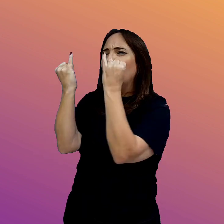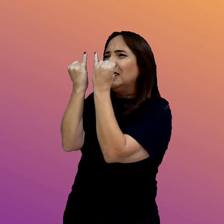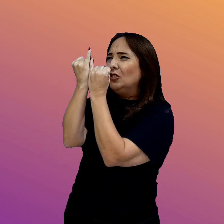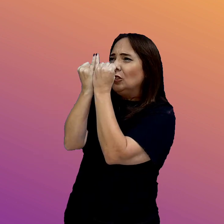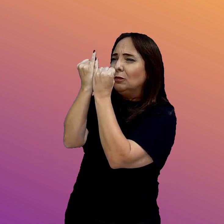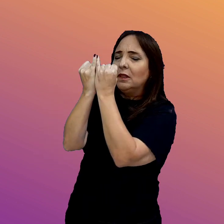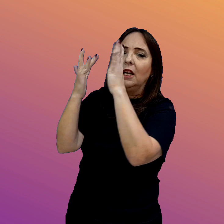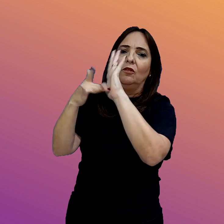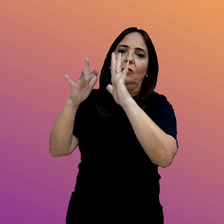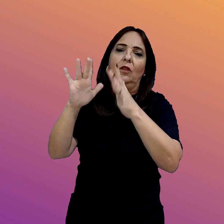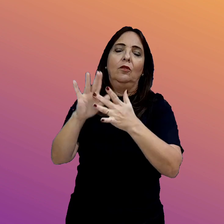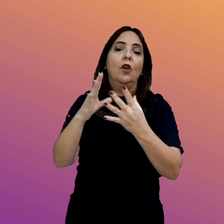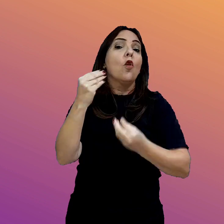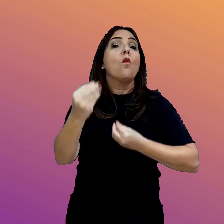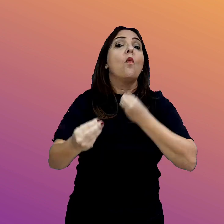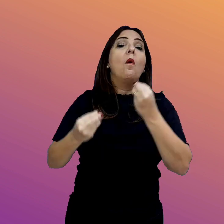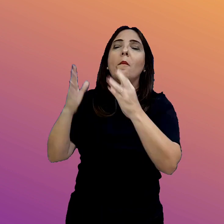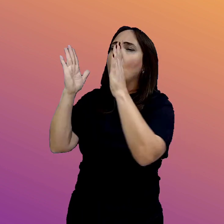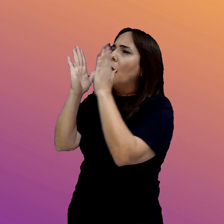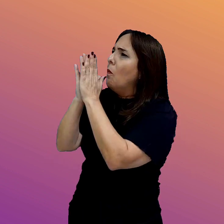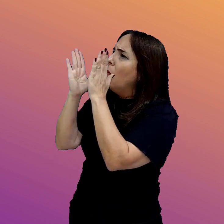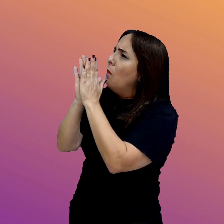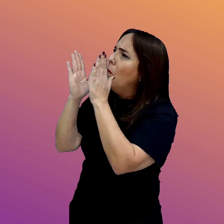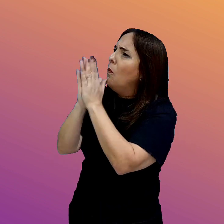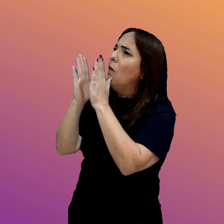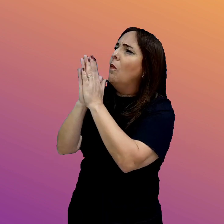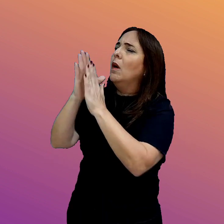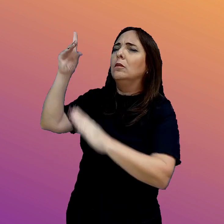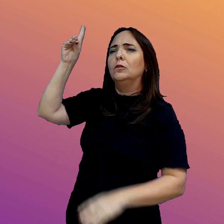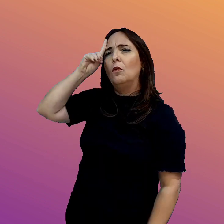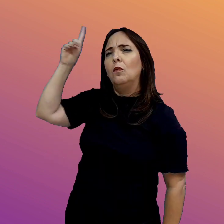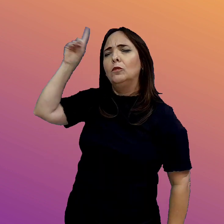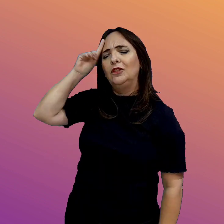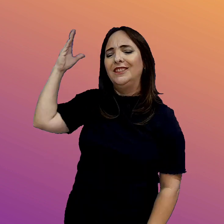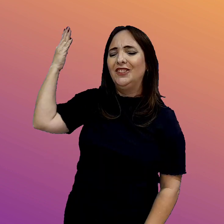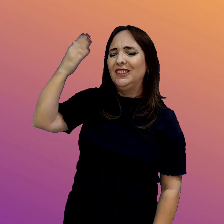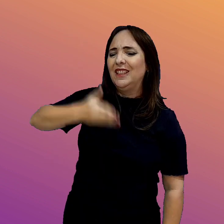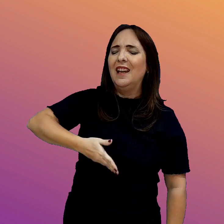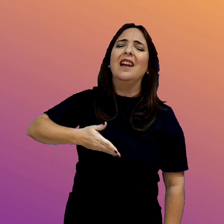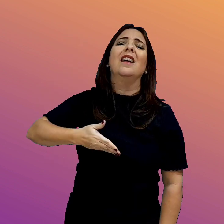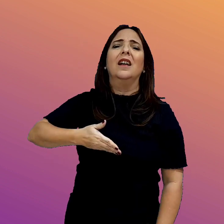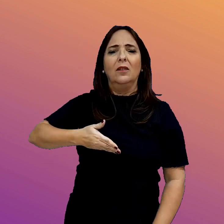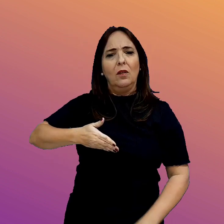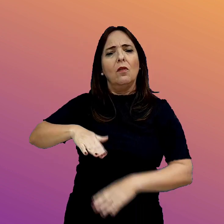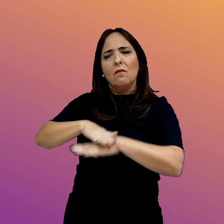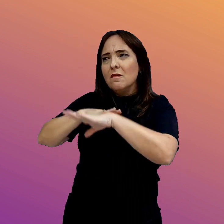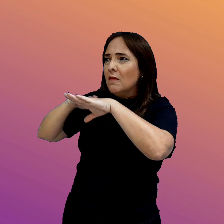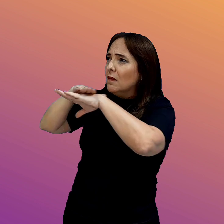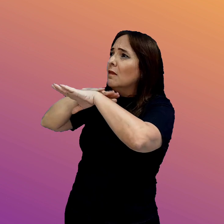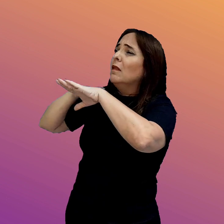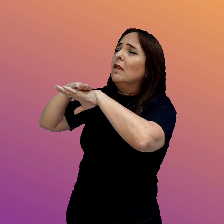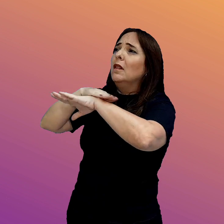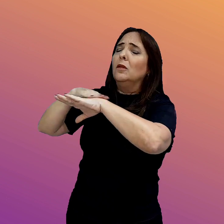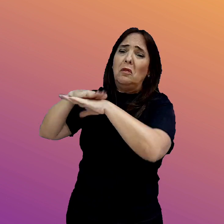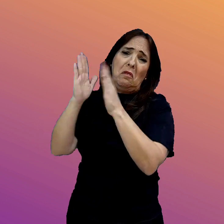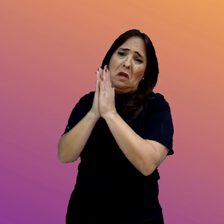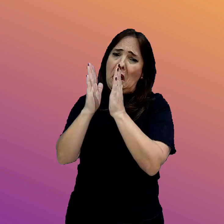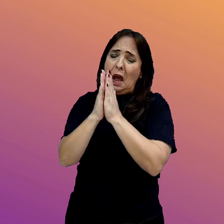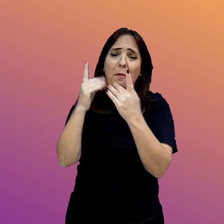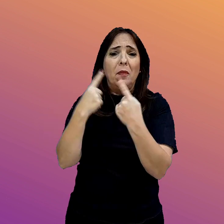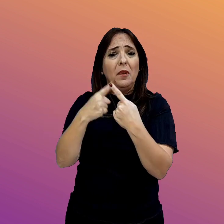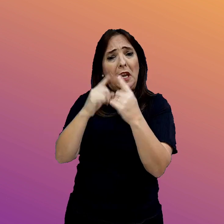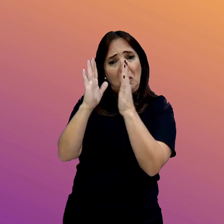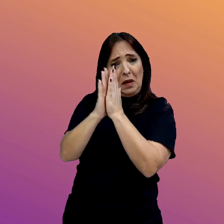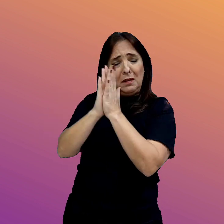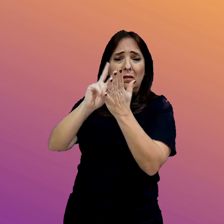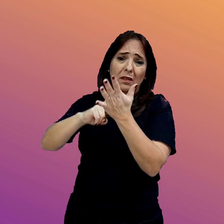Orando todos os dias, conversando com ele, né? Falando sozinho em casa com ele, isso é uma oração, uma conversa